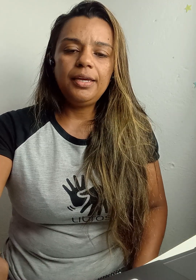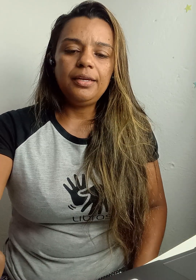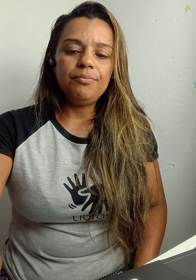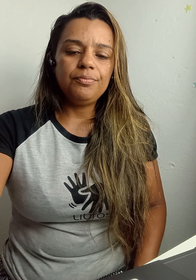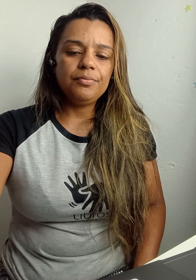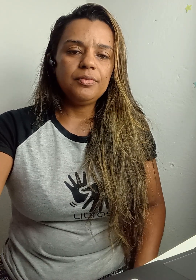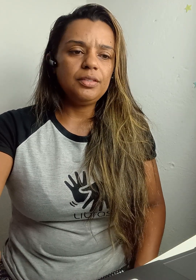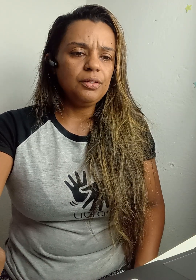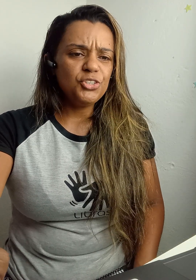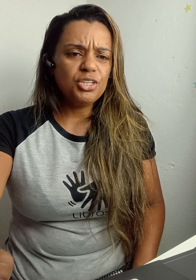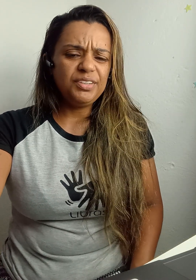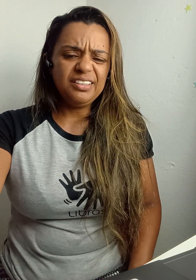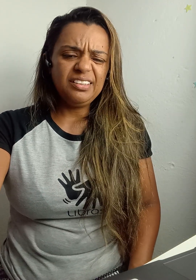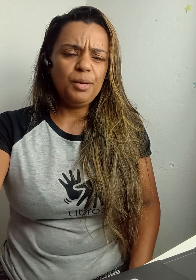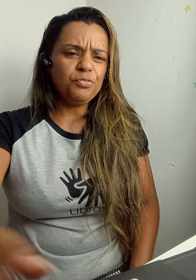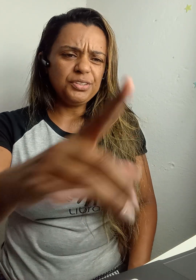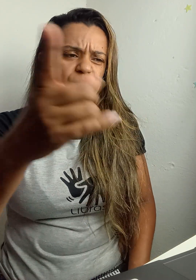Aqui, eu acho que não vai dar tempo, falta 2